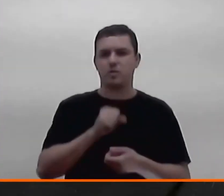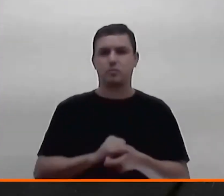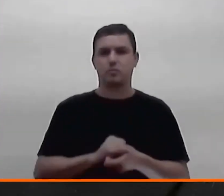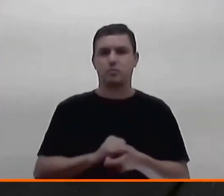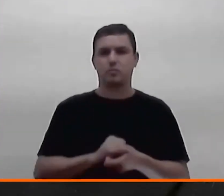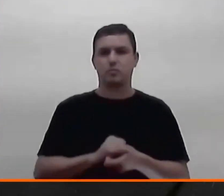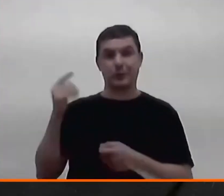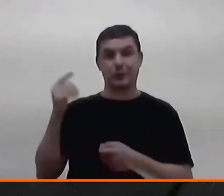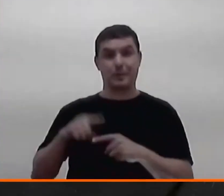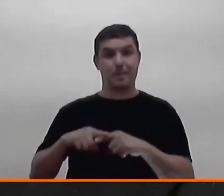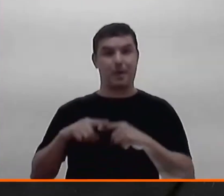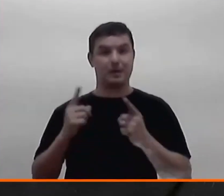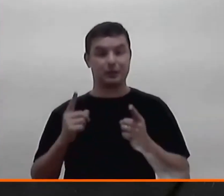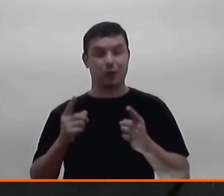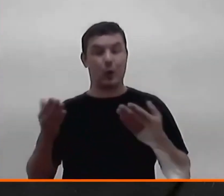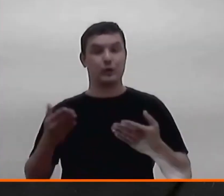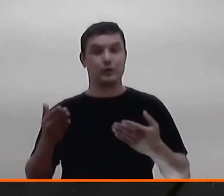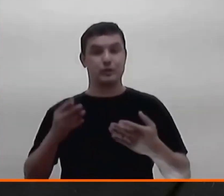conosco hoje, né?